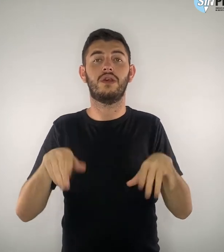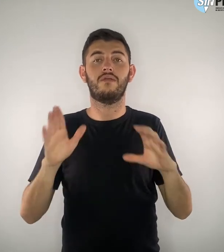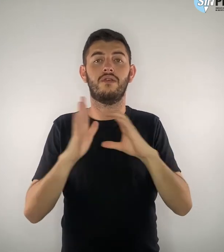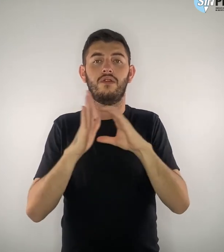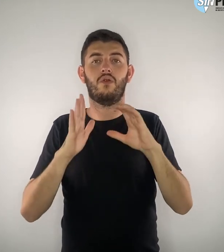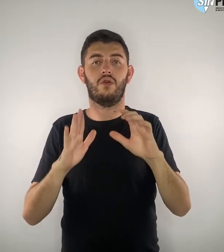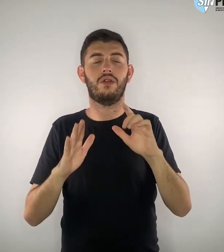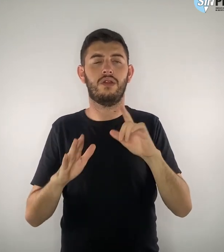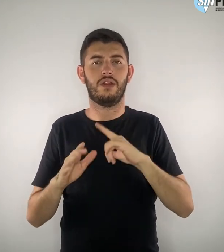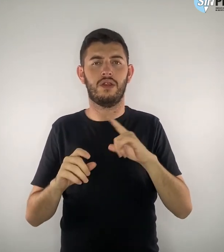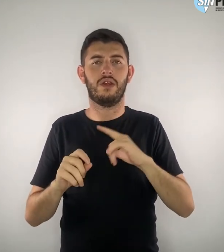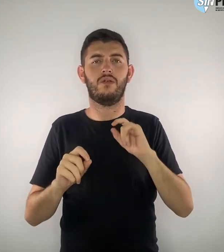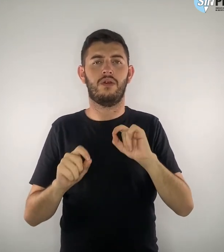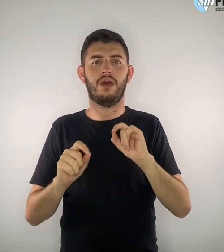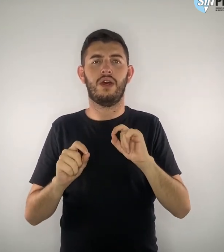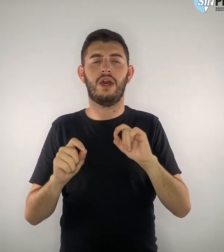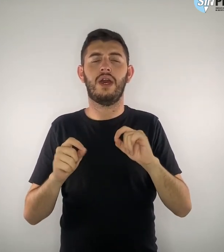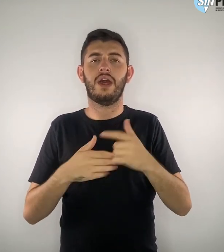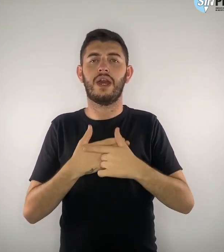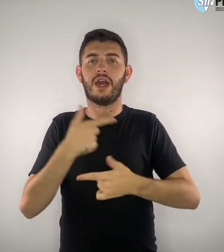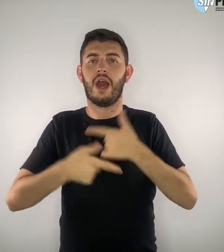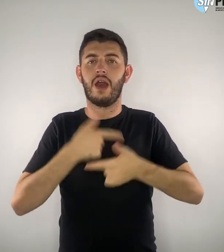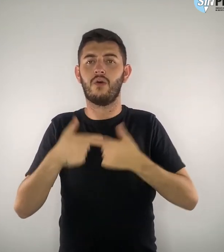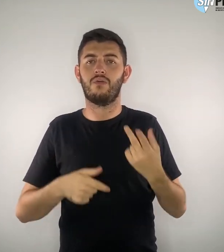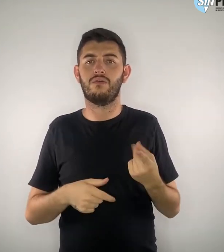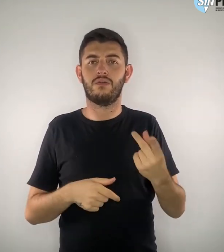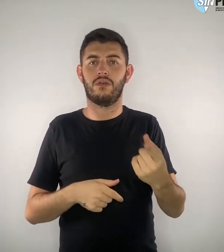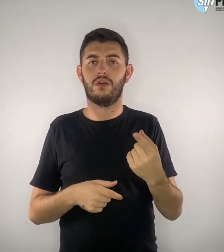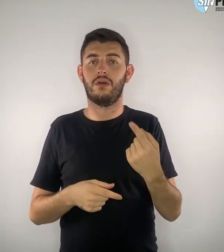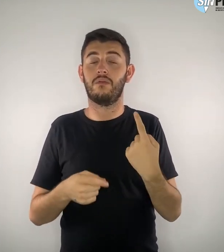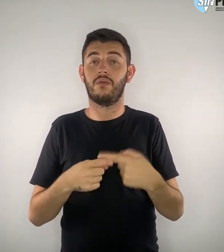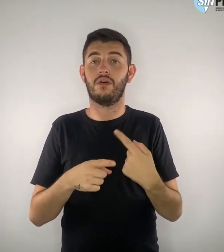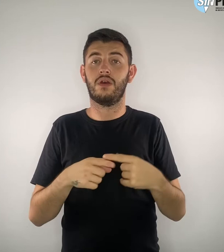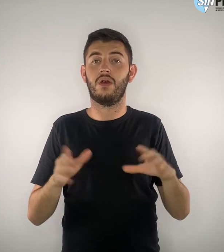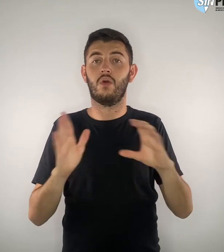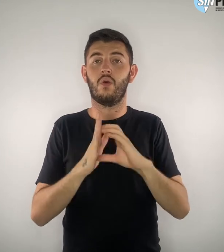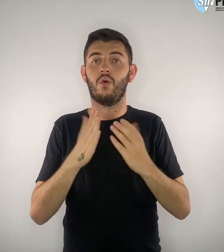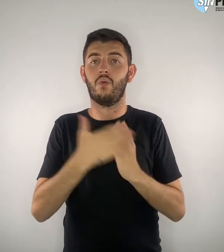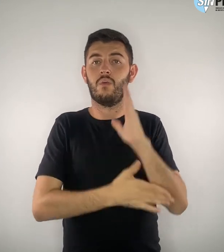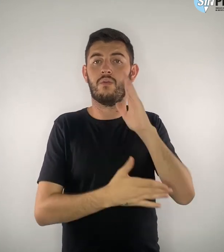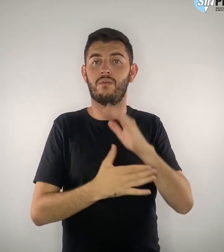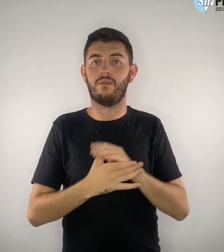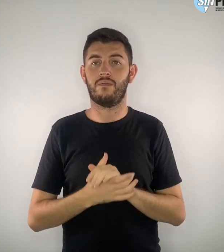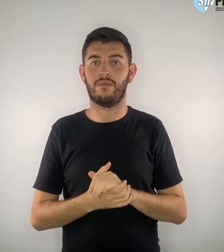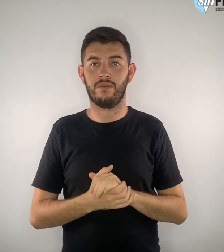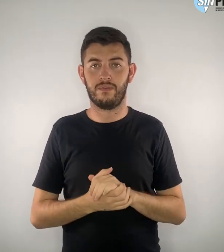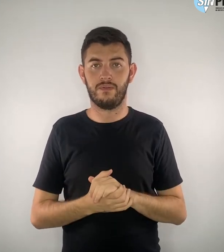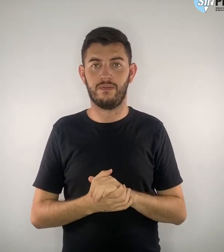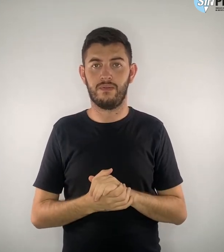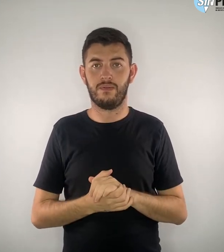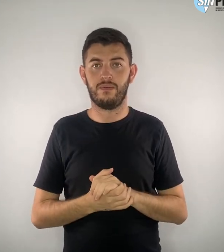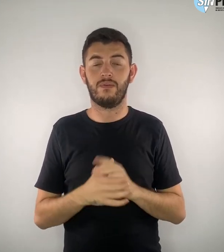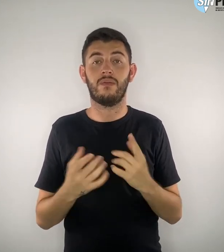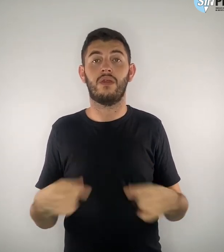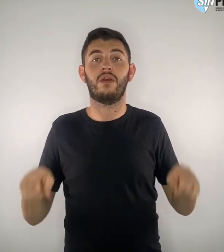provimento efetivo em virtude de concurso público. Ainda prevê-se que o servidor